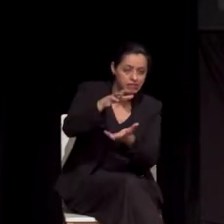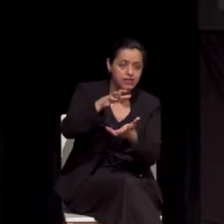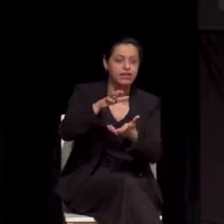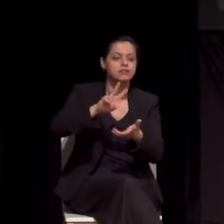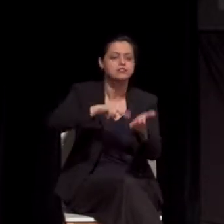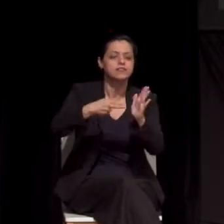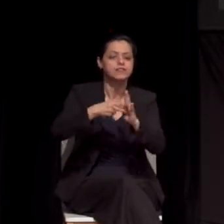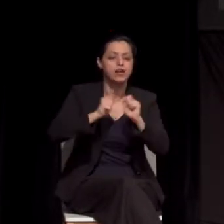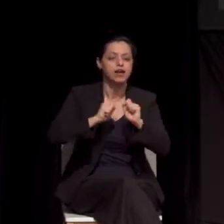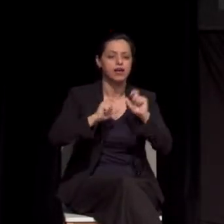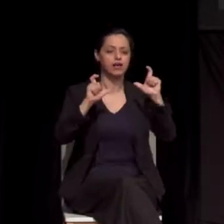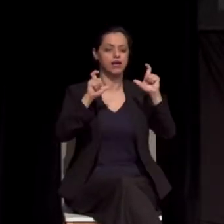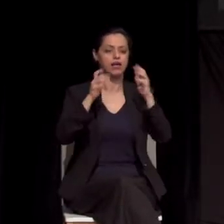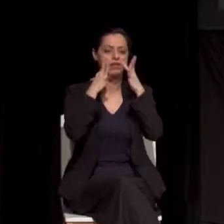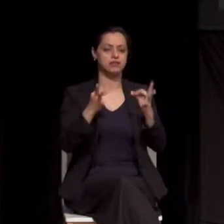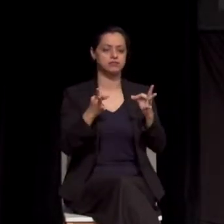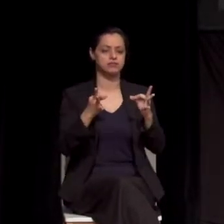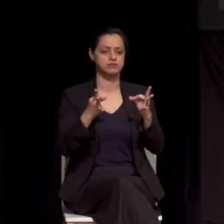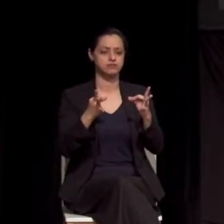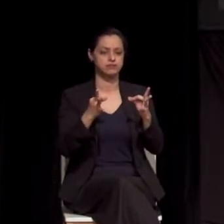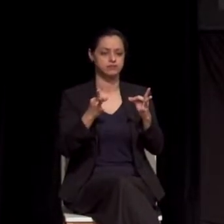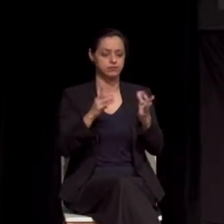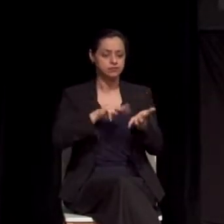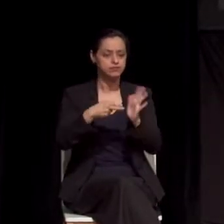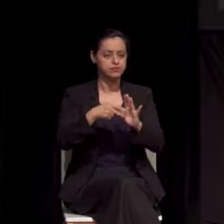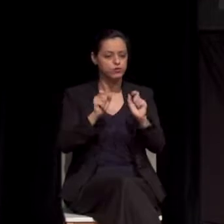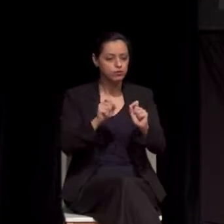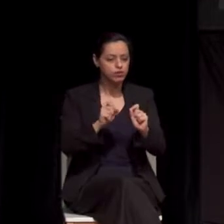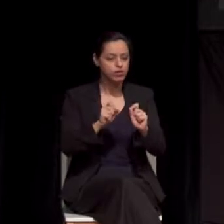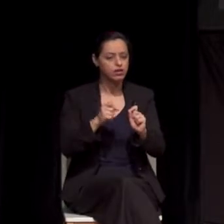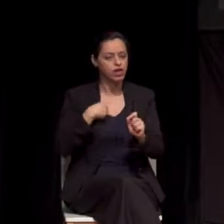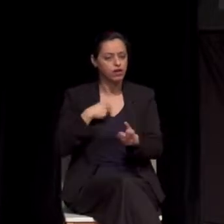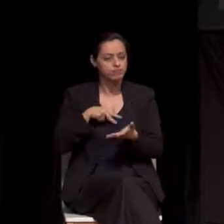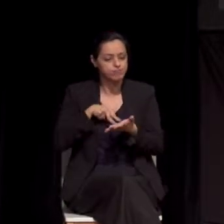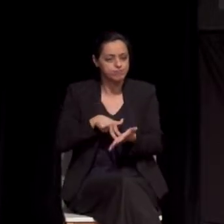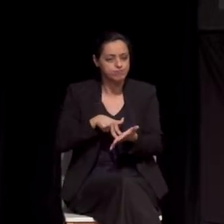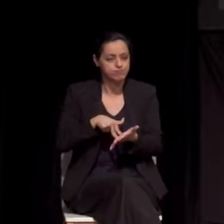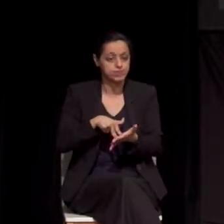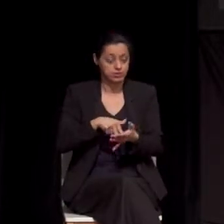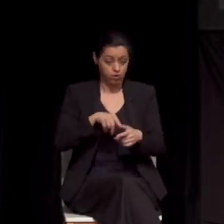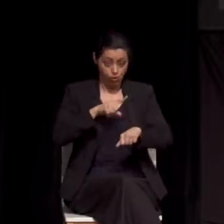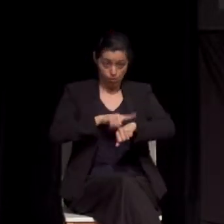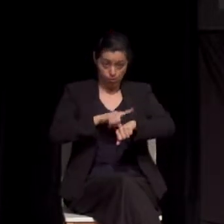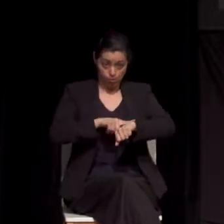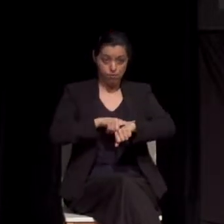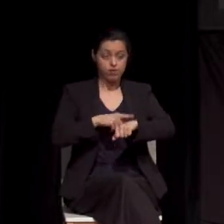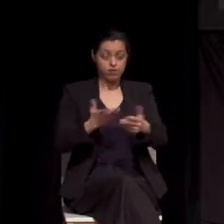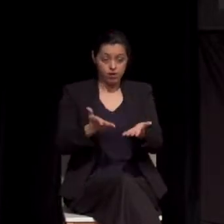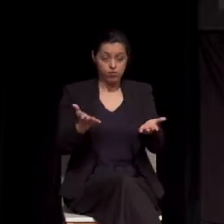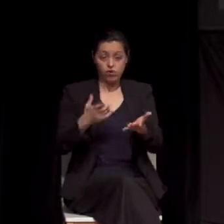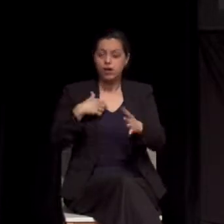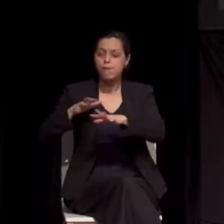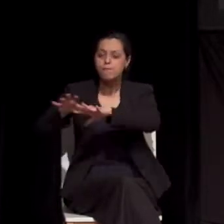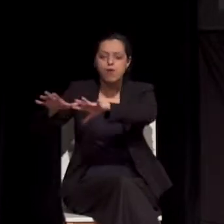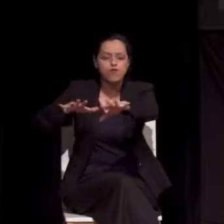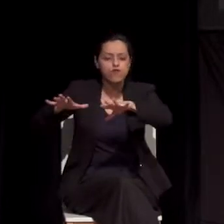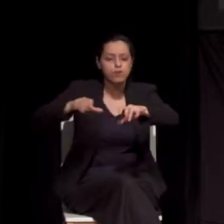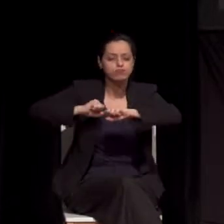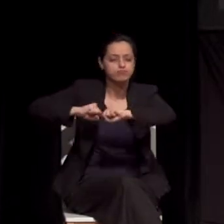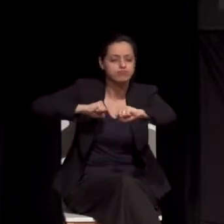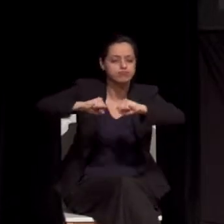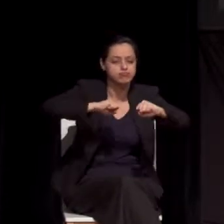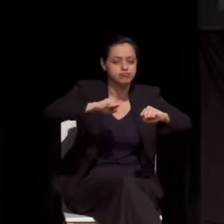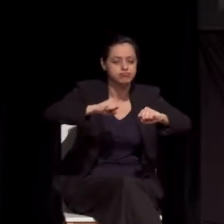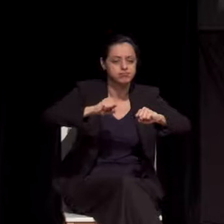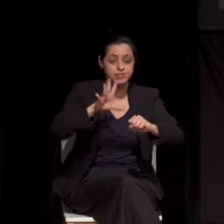chamado muita atenção é que, nos movimentos de resistência, a juventude negra tem tido uma